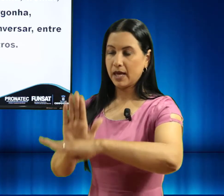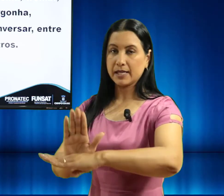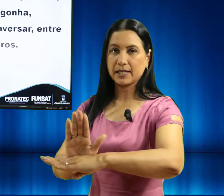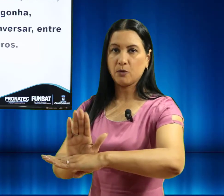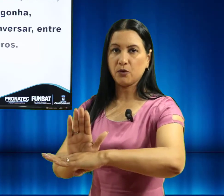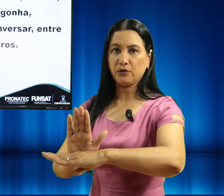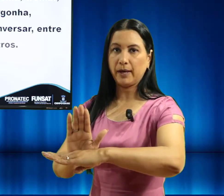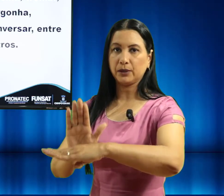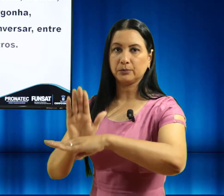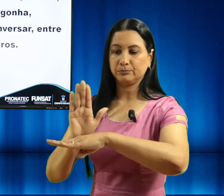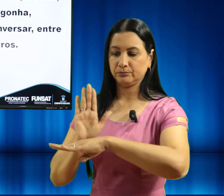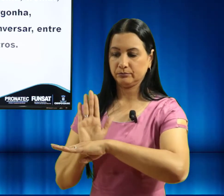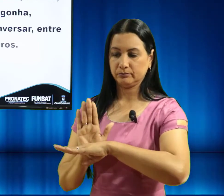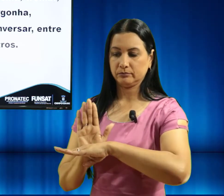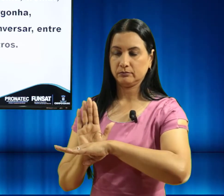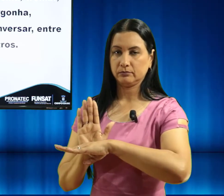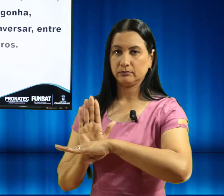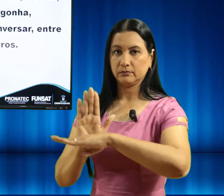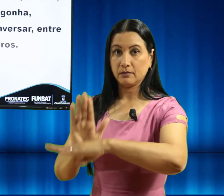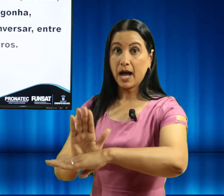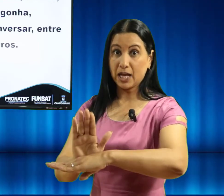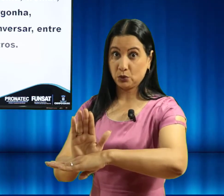Esse que é o movimento, ajudar.